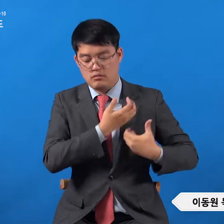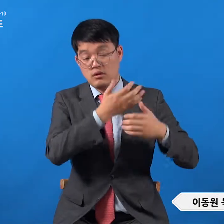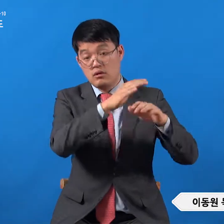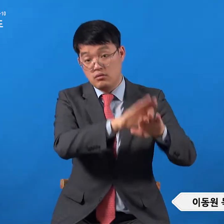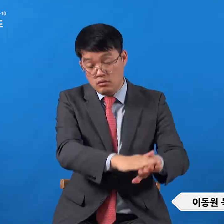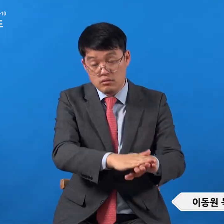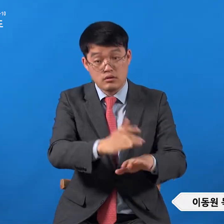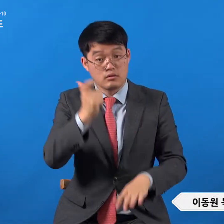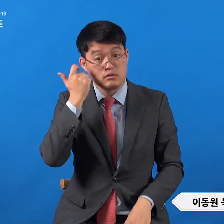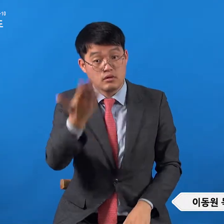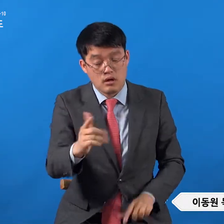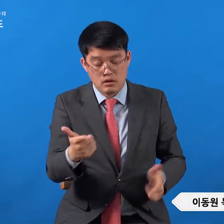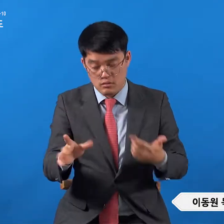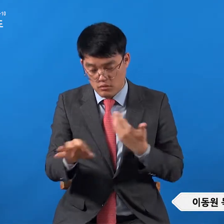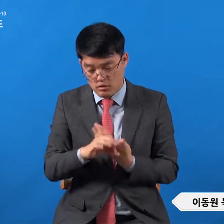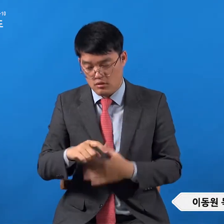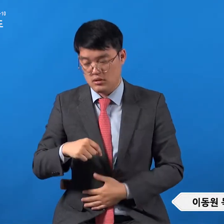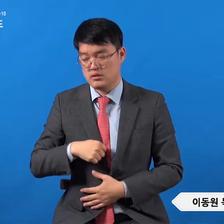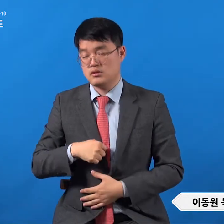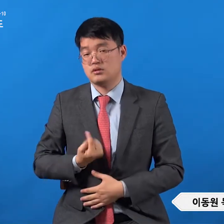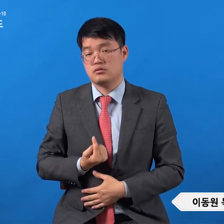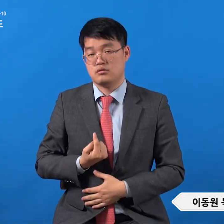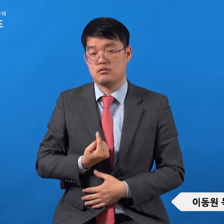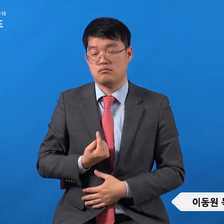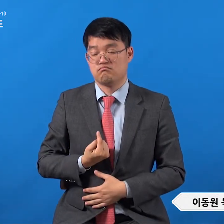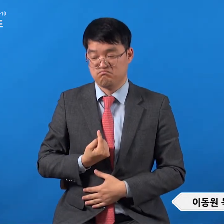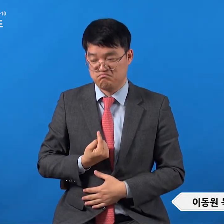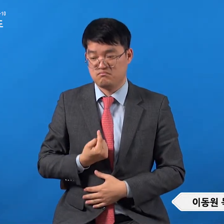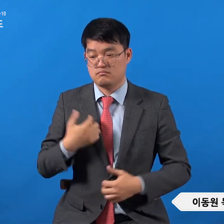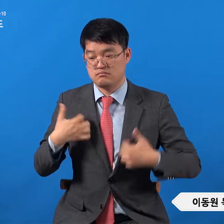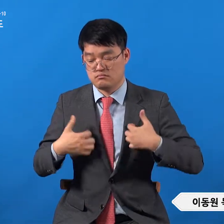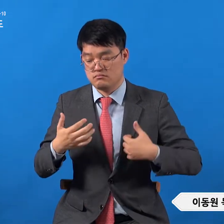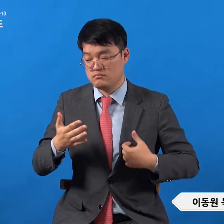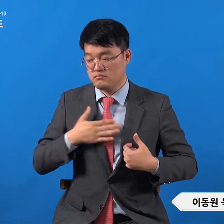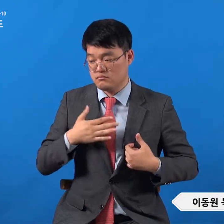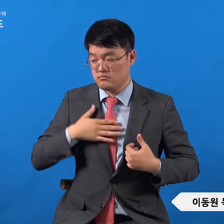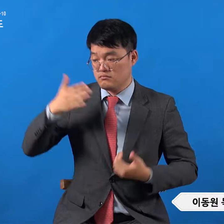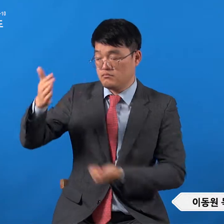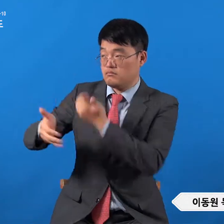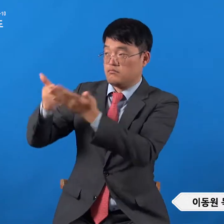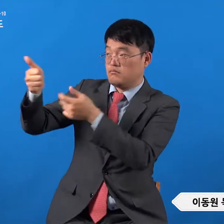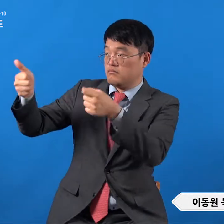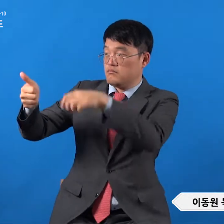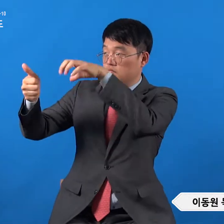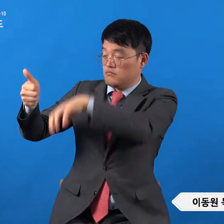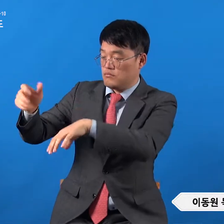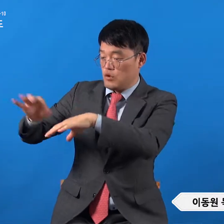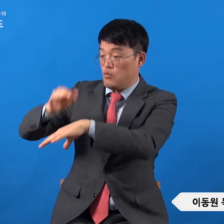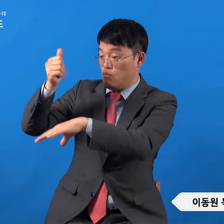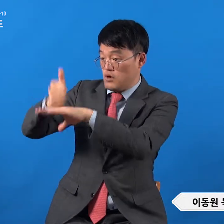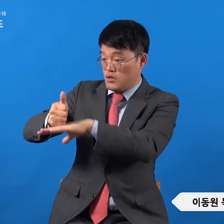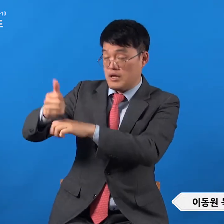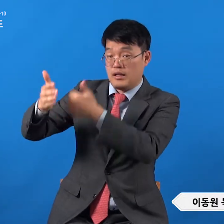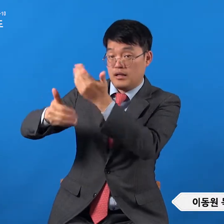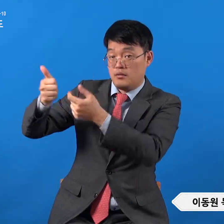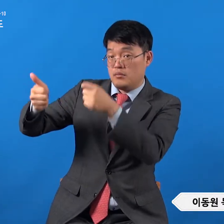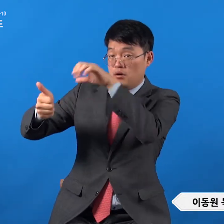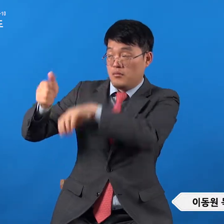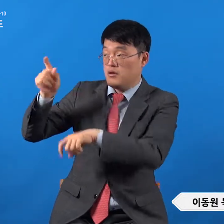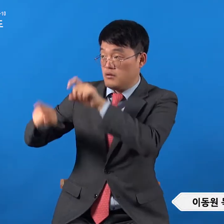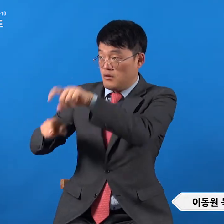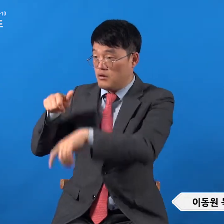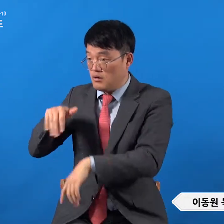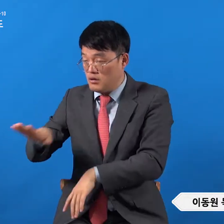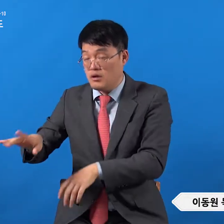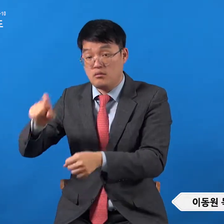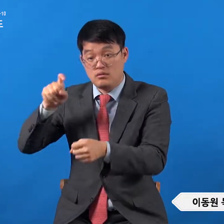포기하고 내려놓으시겠습니까? 아니면 스스로 기꺼이 내가 그분 앞에, 왕의 왕 되신 하나님 앞에